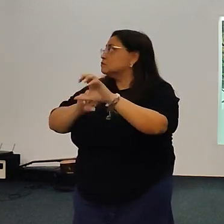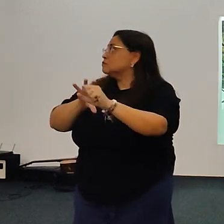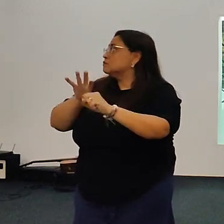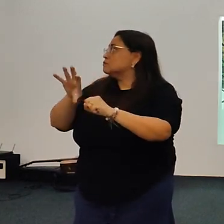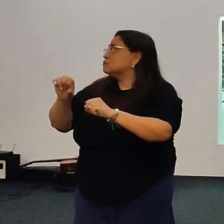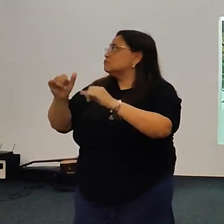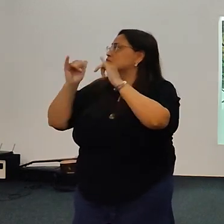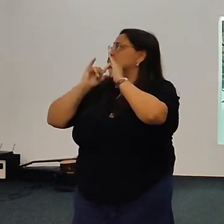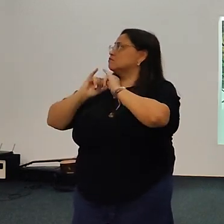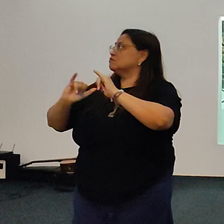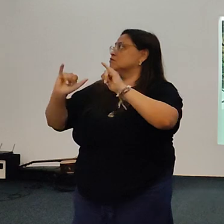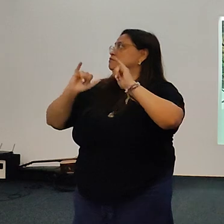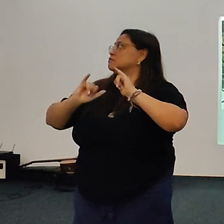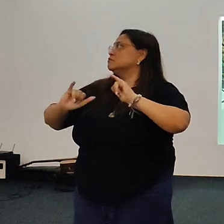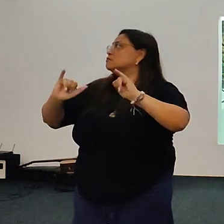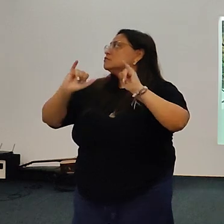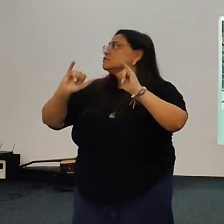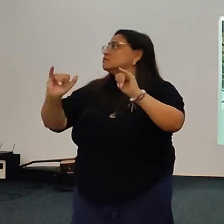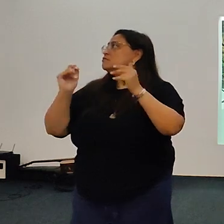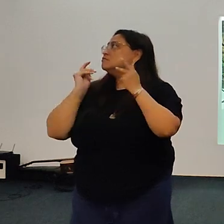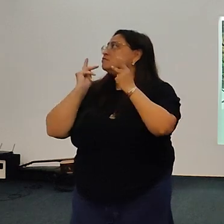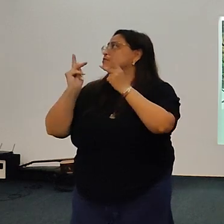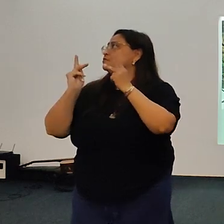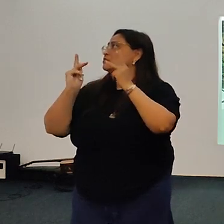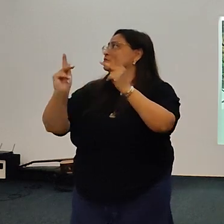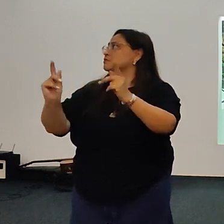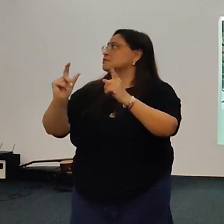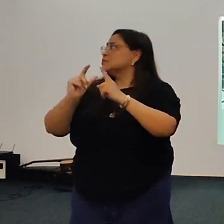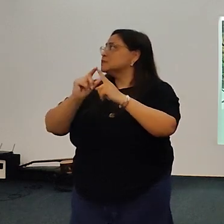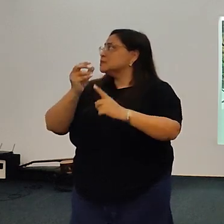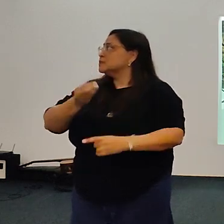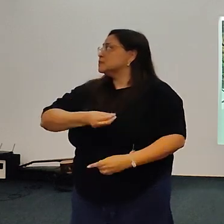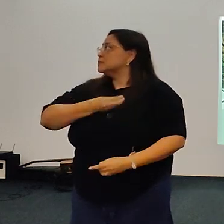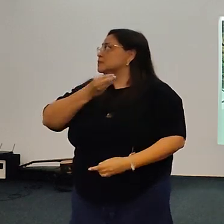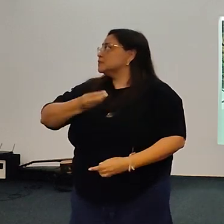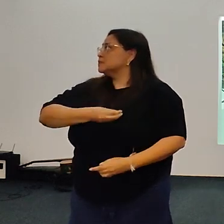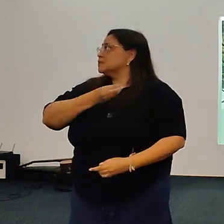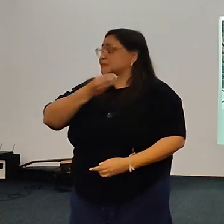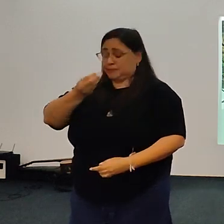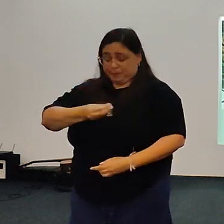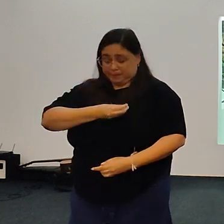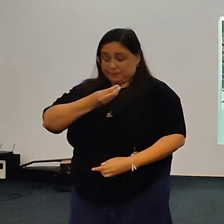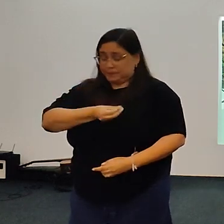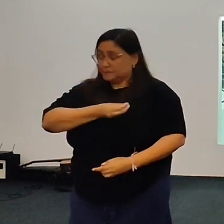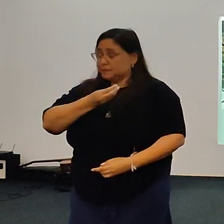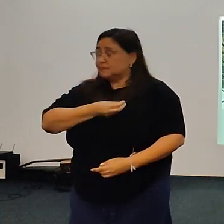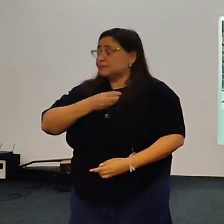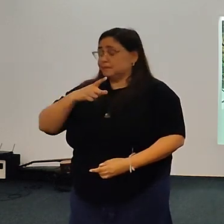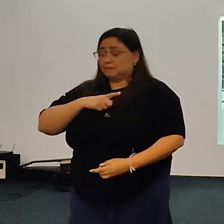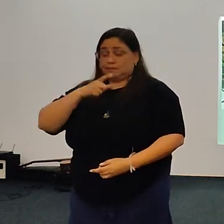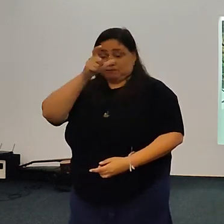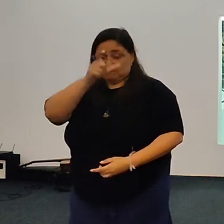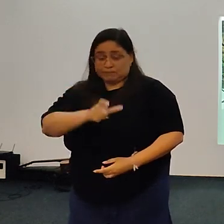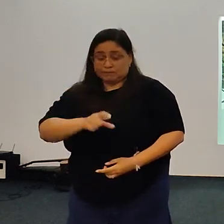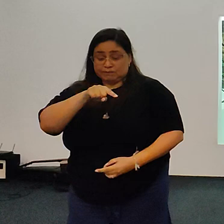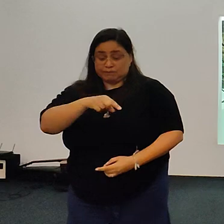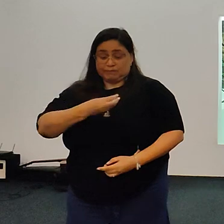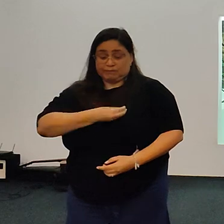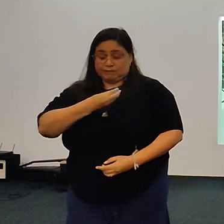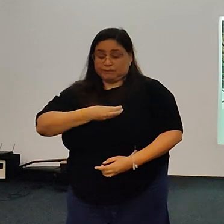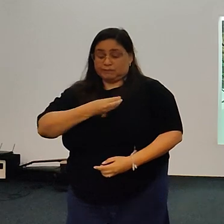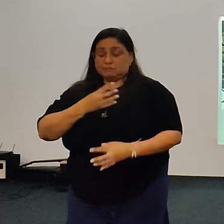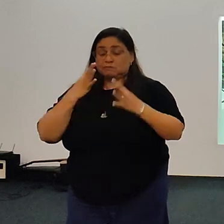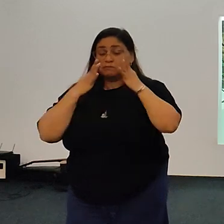Isto proclamamos a respeito da palavra da vida. A vida se manifestou, nós a vimos e